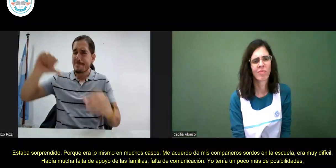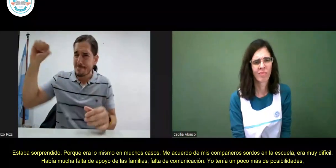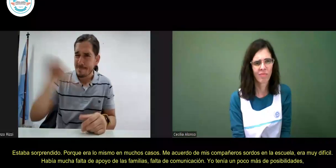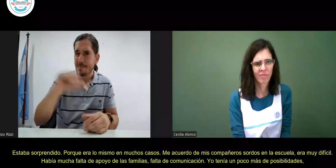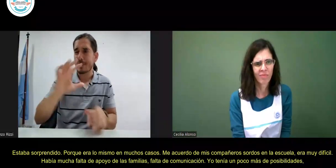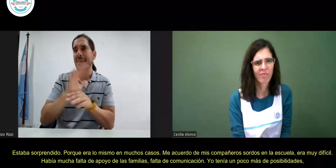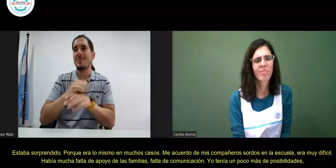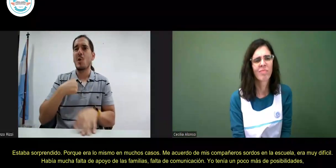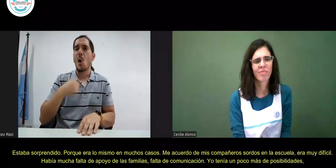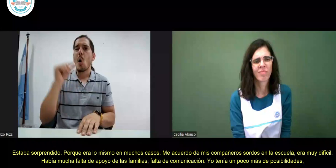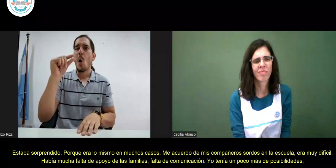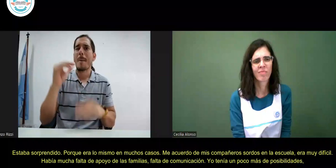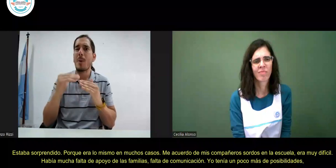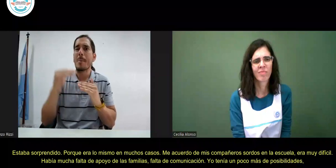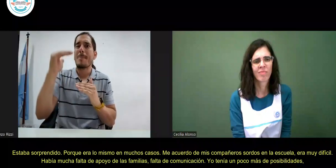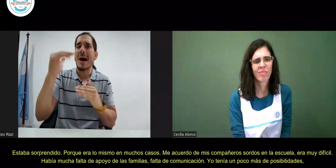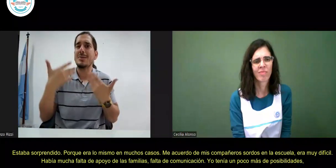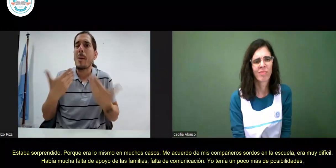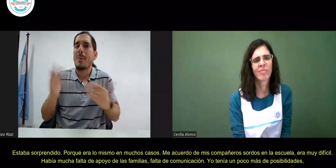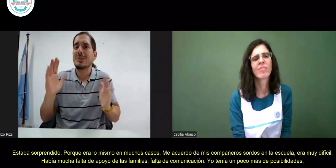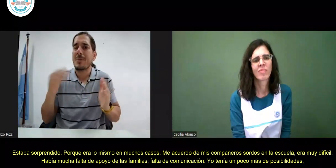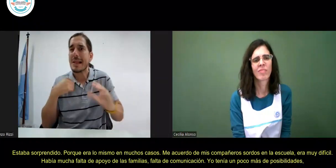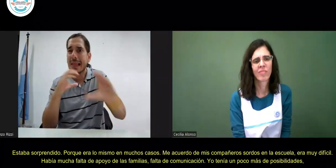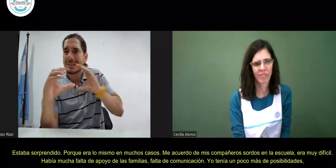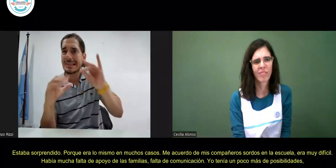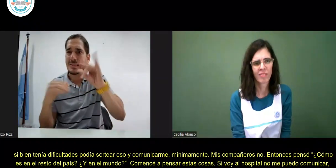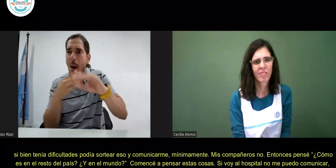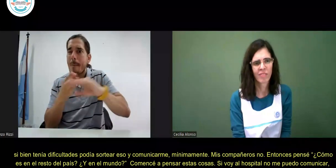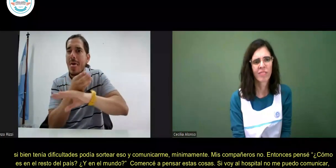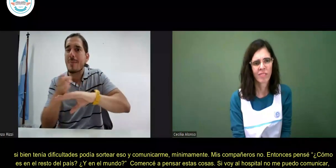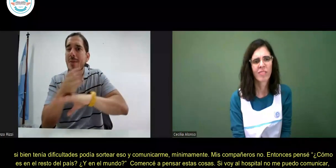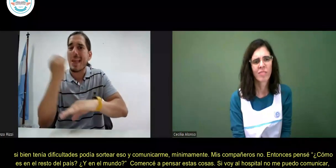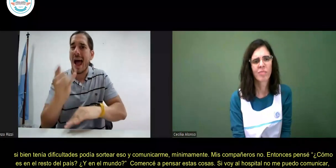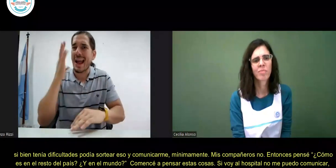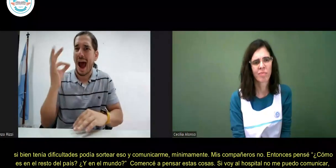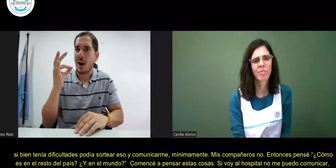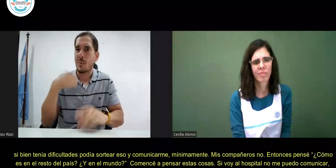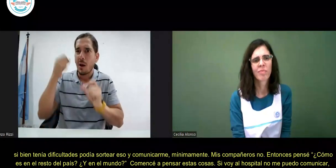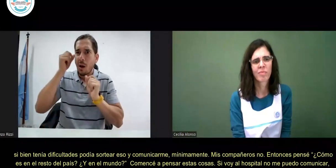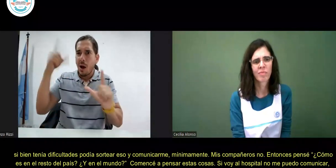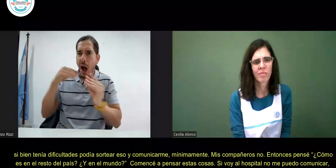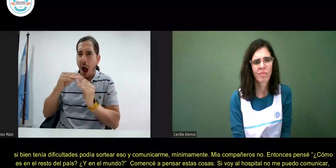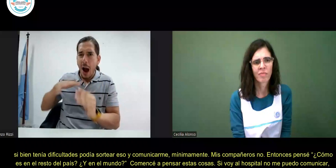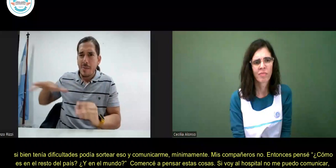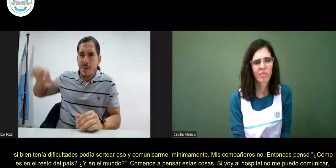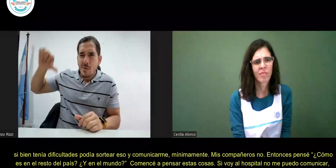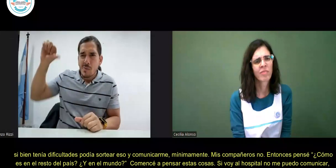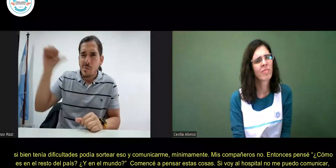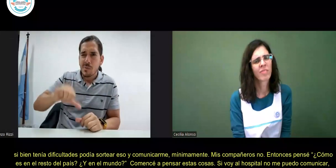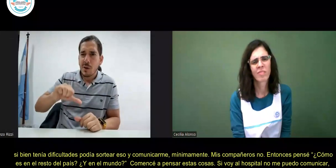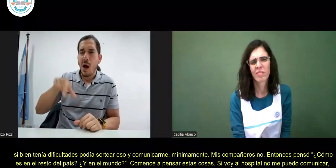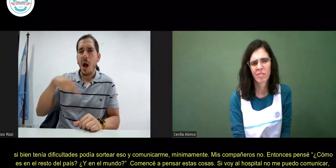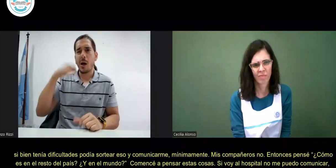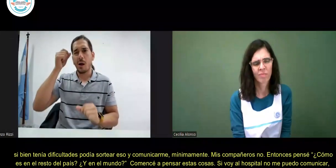de apoyo de la familia, falta de comunicación. Yo tenía un poco más de posibilidades. Si bien tenía dificultades, podía sortear eso